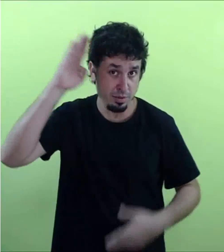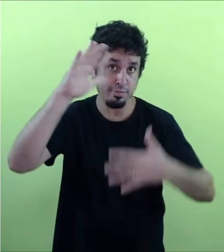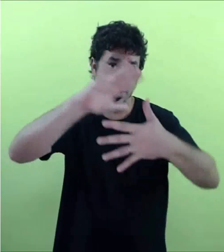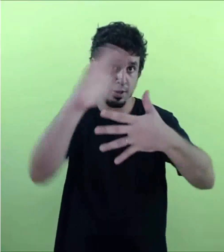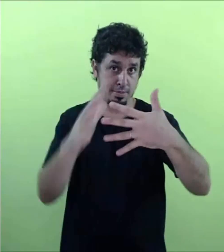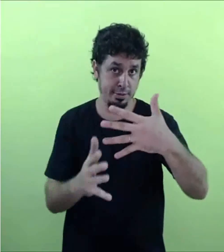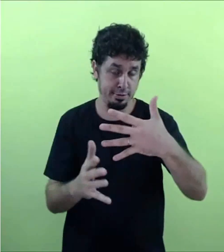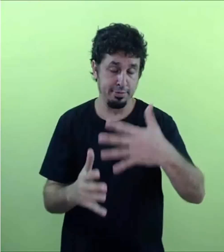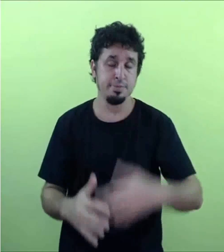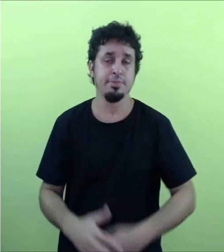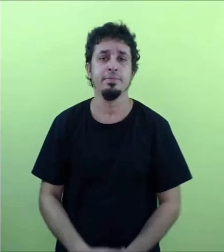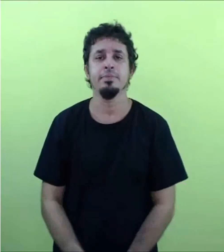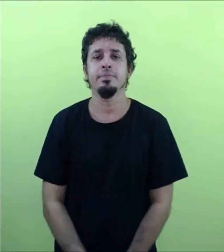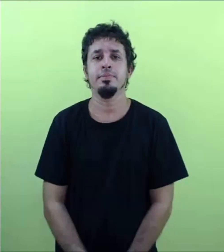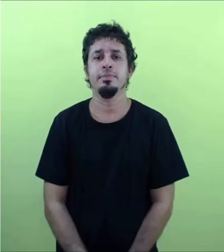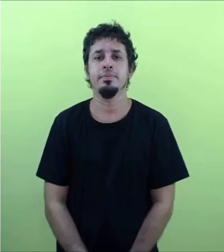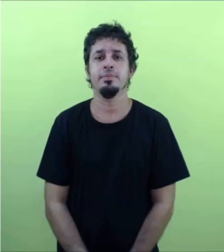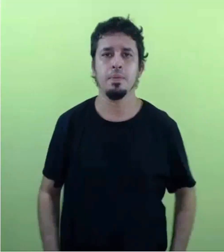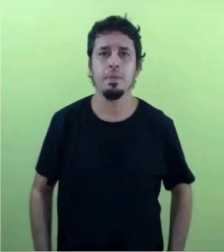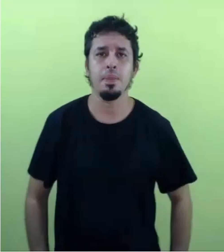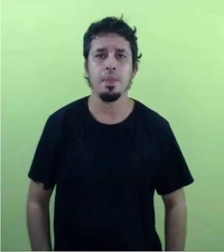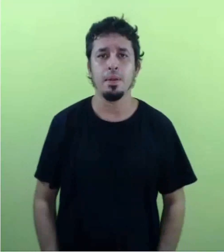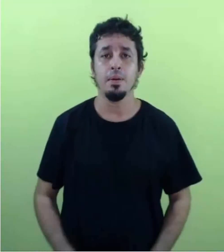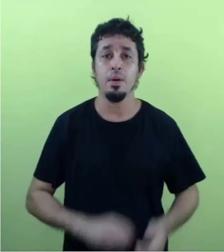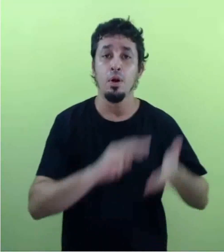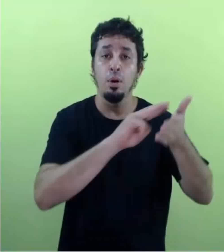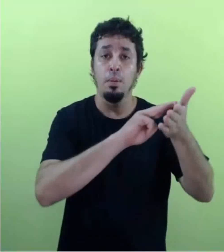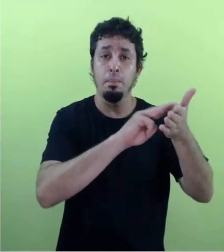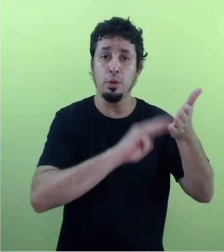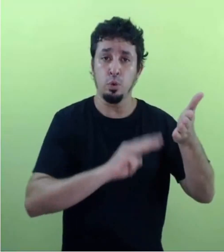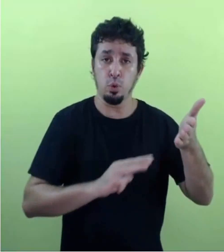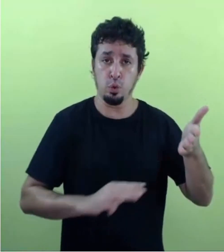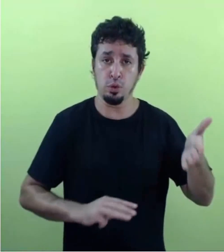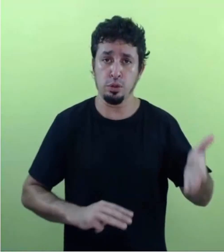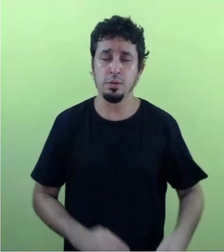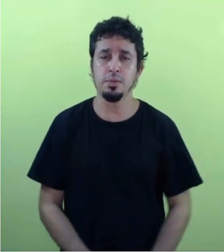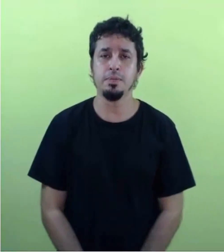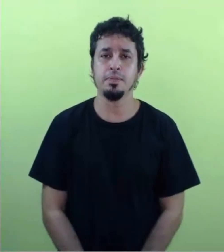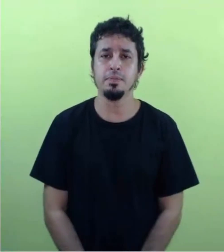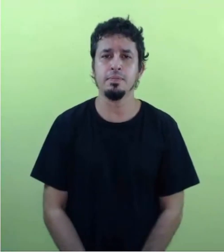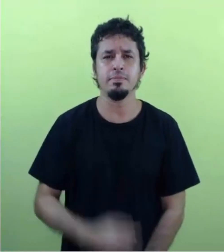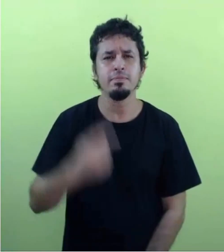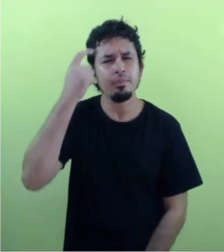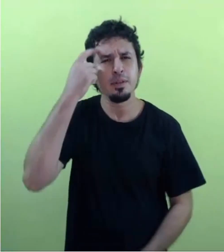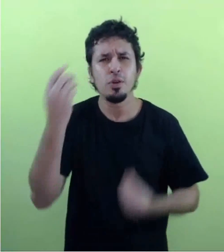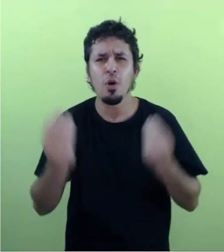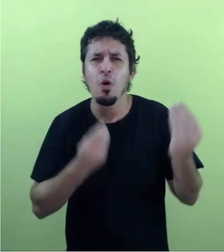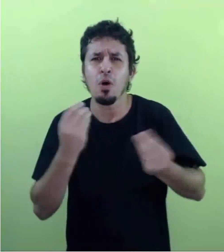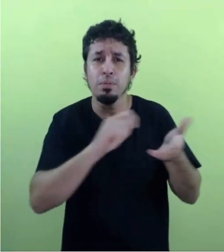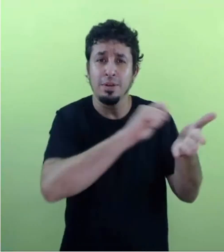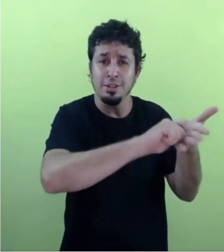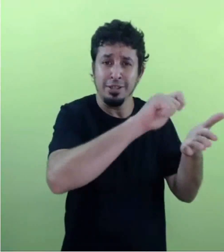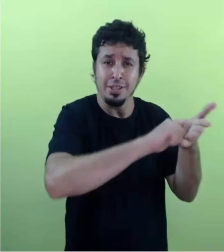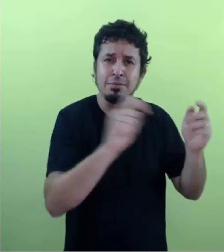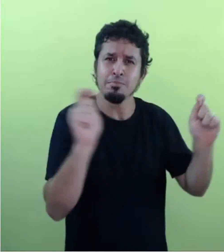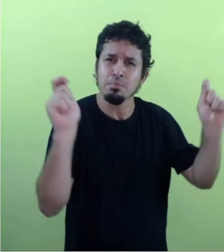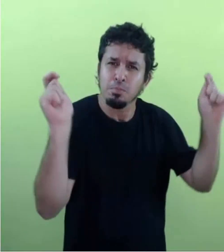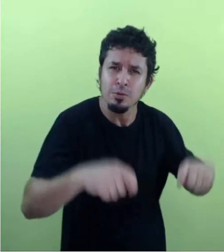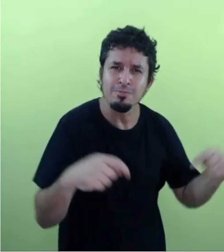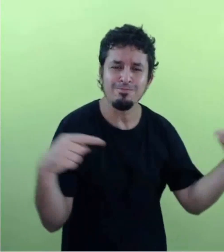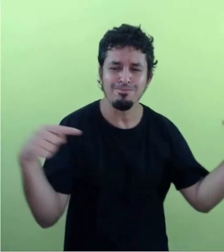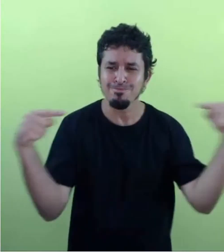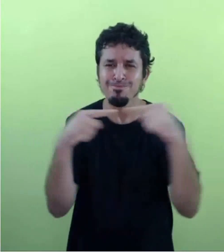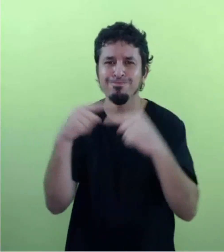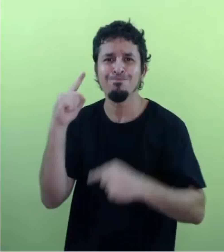artigos acadêmicos em Libras. Metodologia. Pensar numa escrita possível às